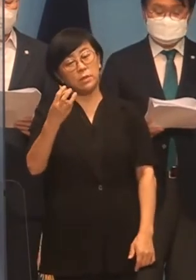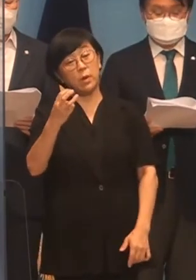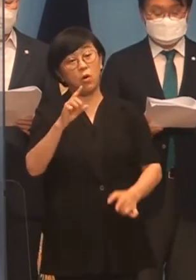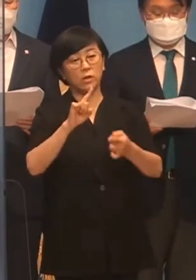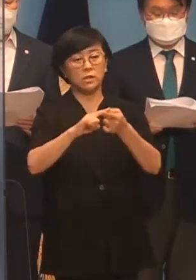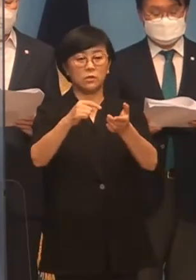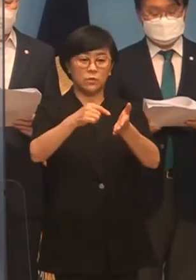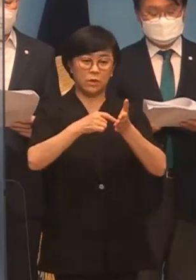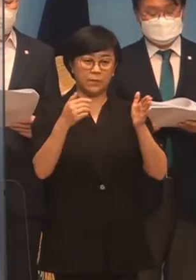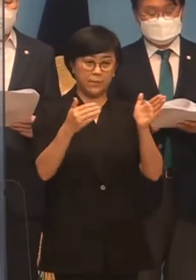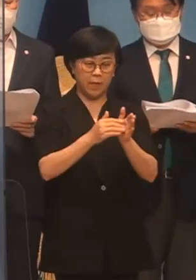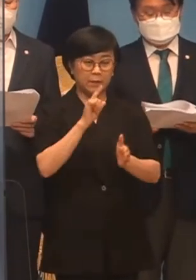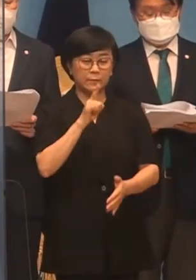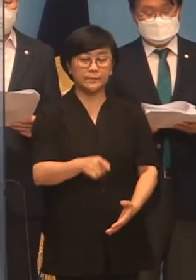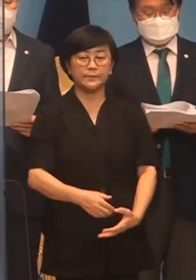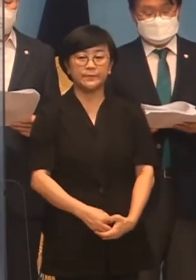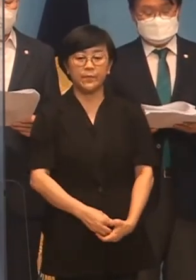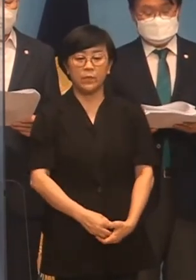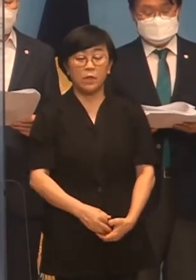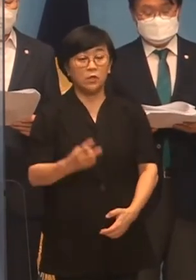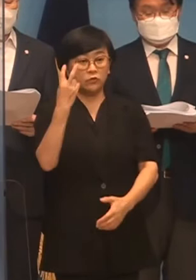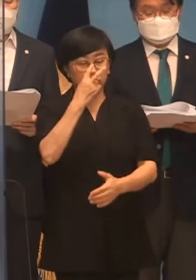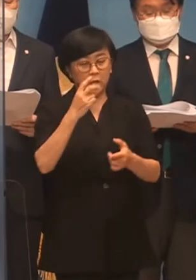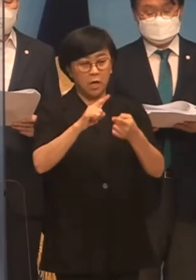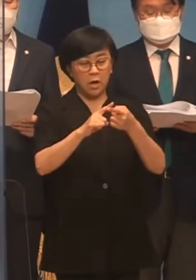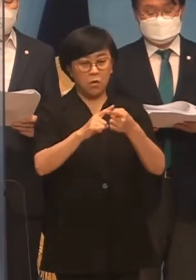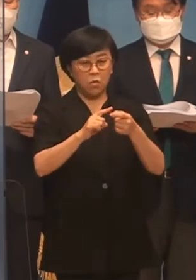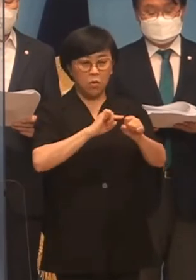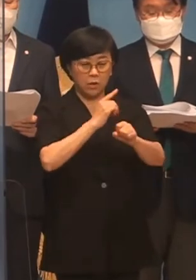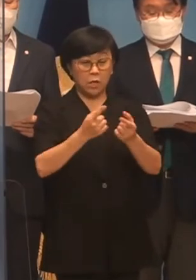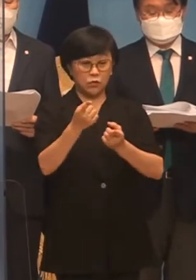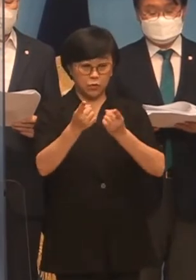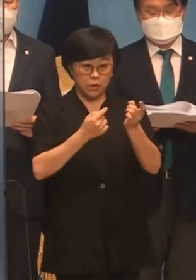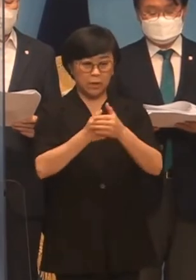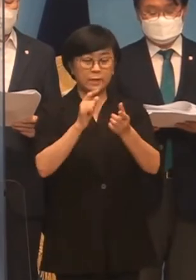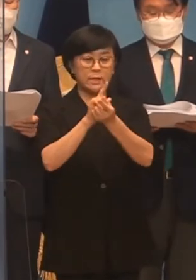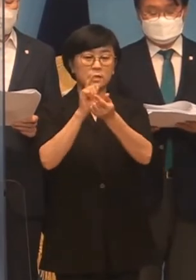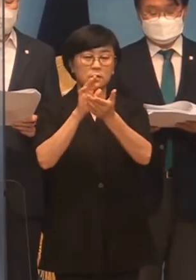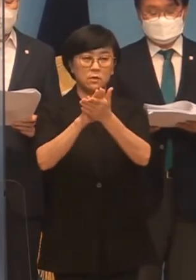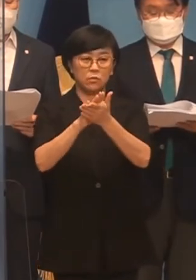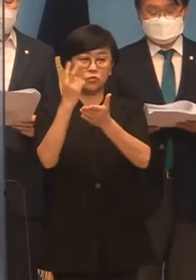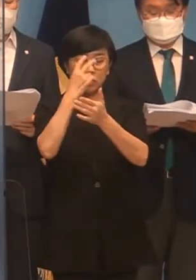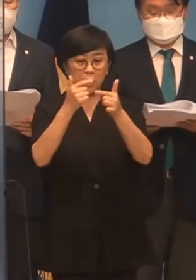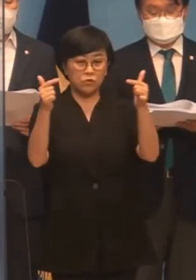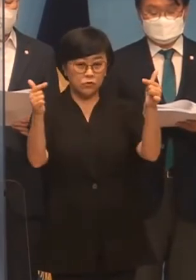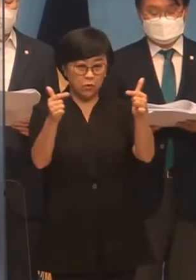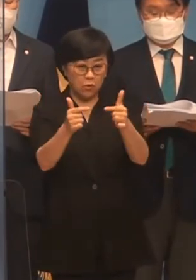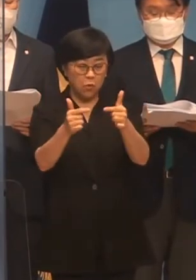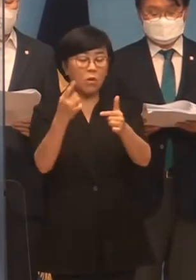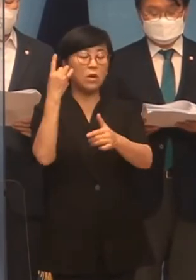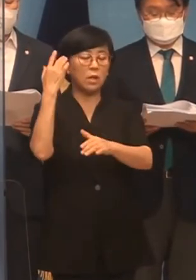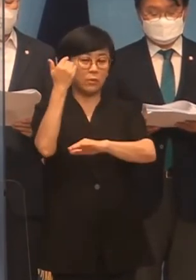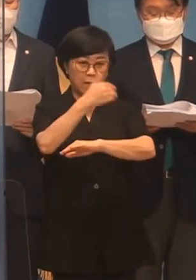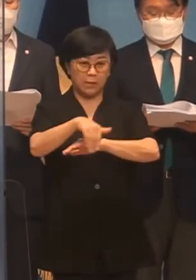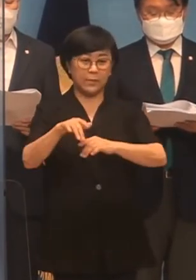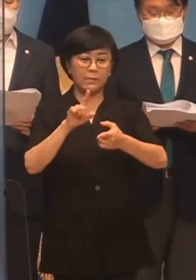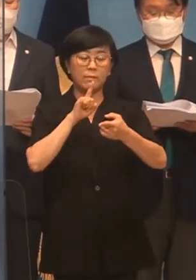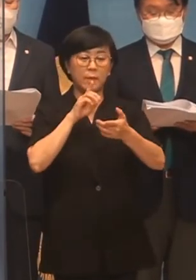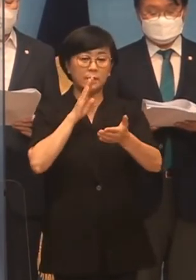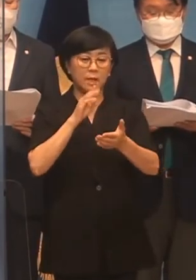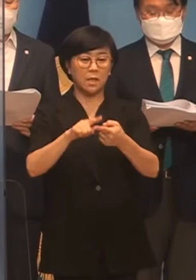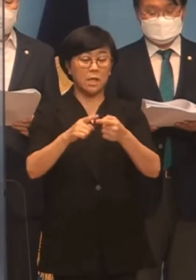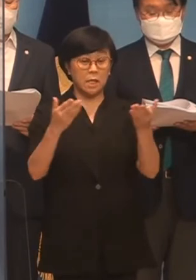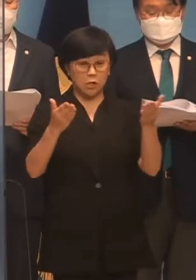13,533건이 접수됐다고 밝혔습니다. 수사권 조정에 따른 검찰의 직접 수사 축소는 예견된 일입니다. 업무가